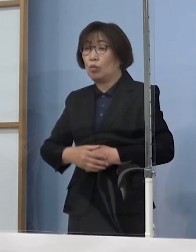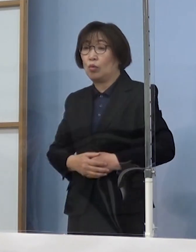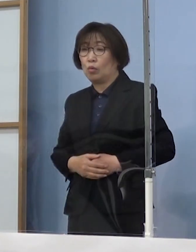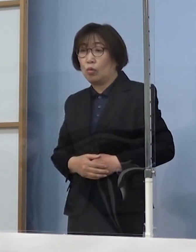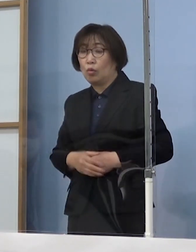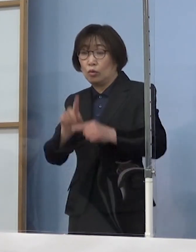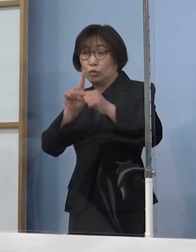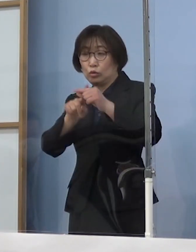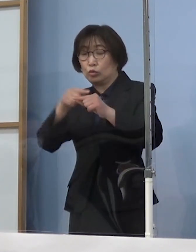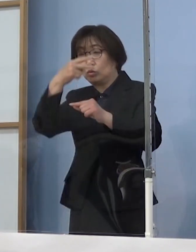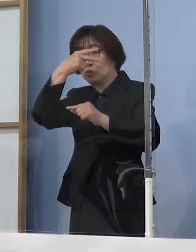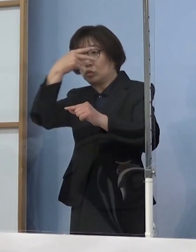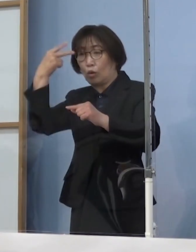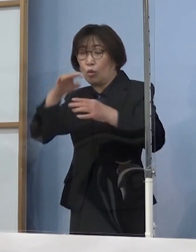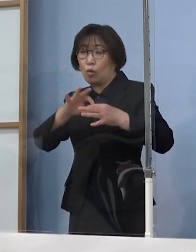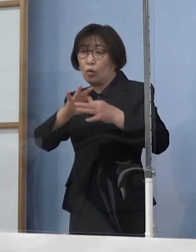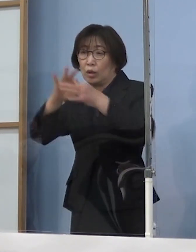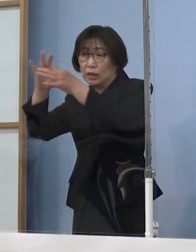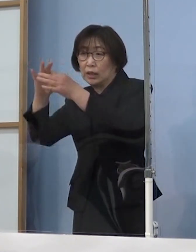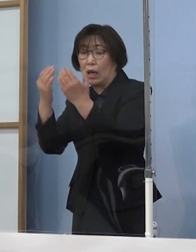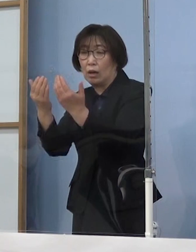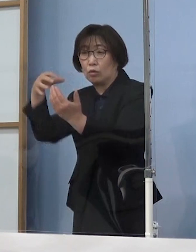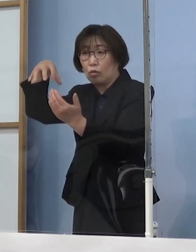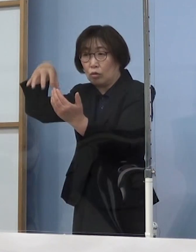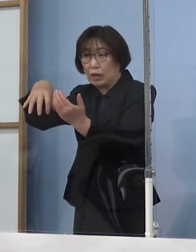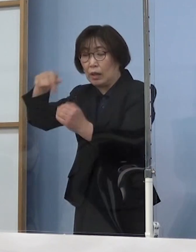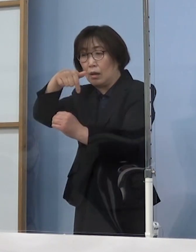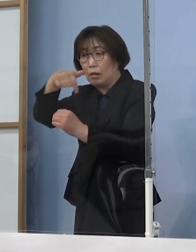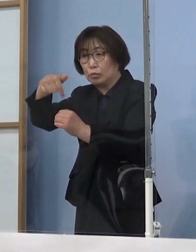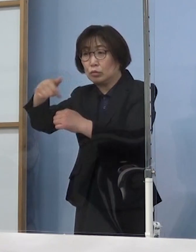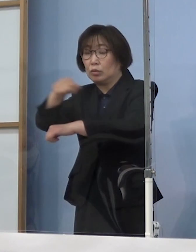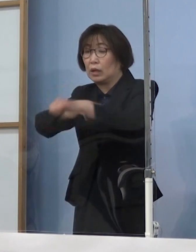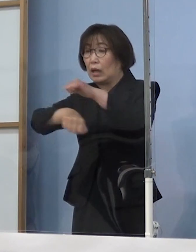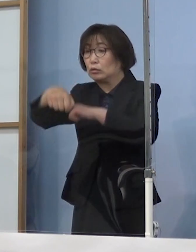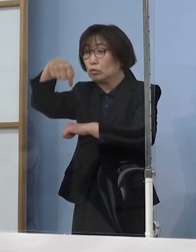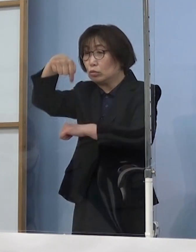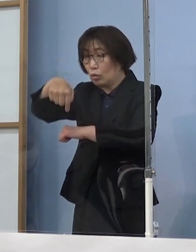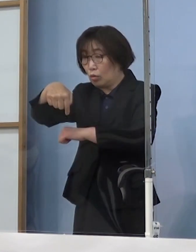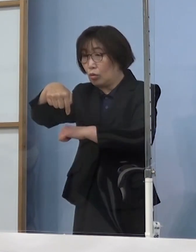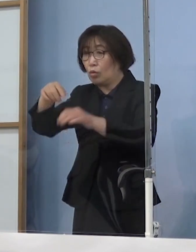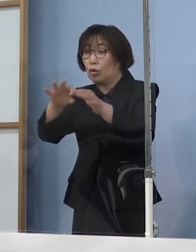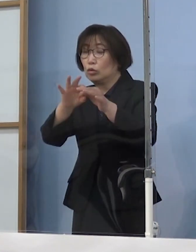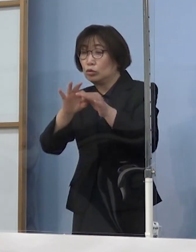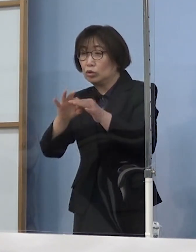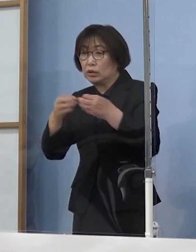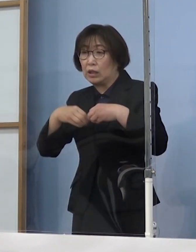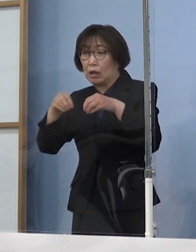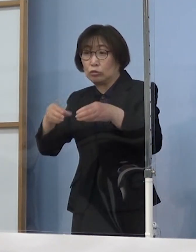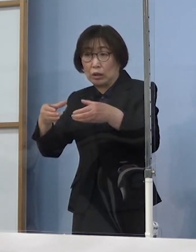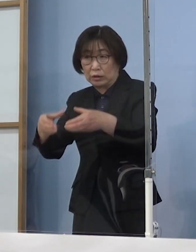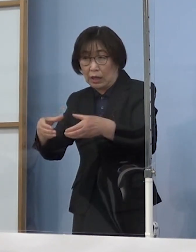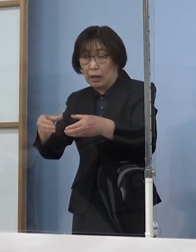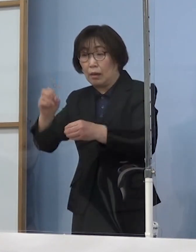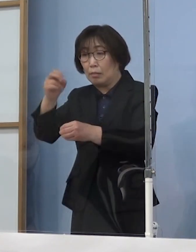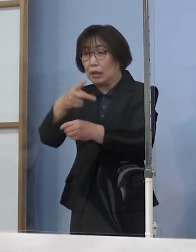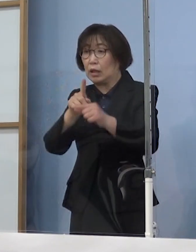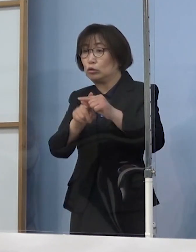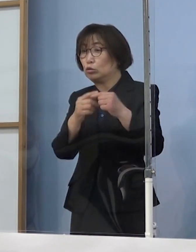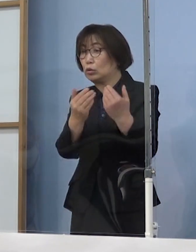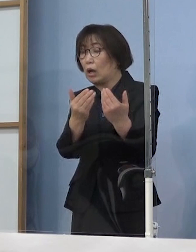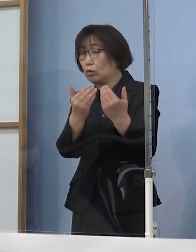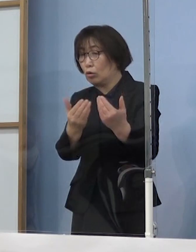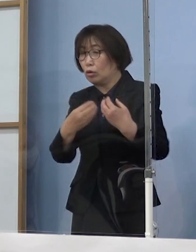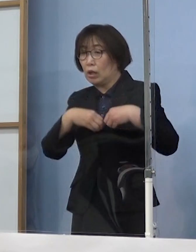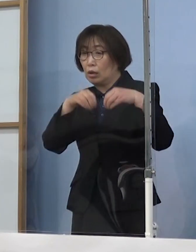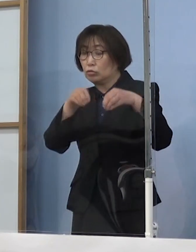中高一貫校において部活動を介したクラスターが出る、あるいは中学校でクラスターが出る、こう